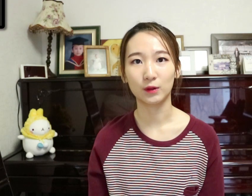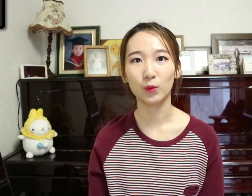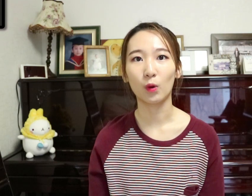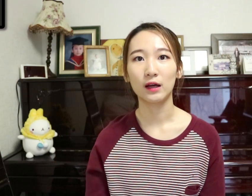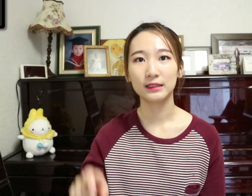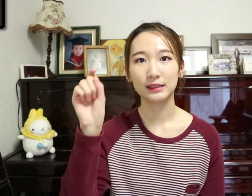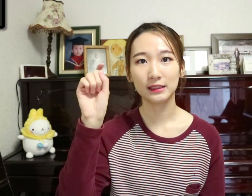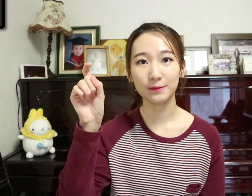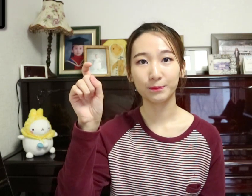그리고 15.